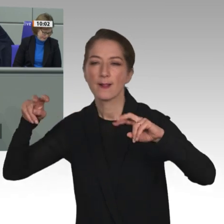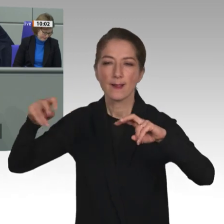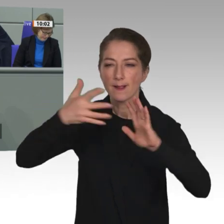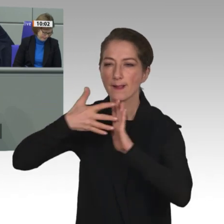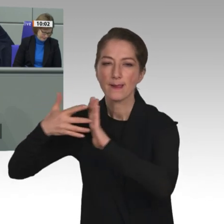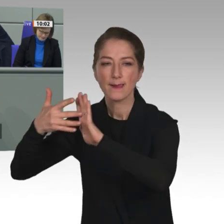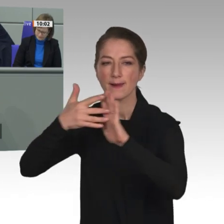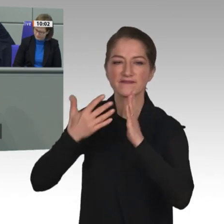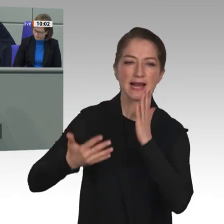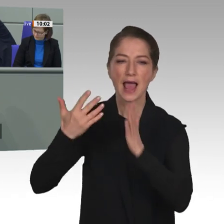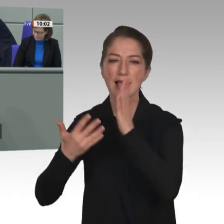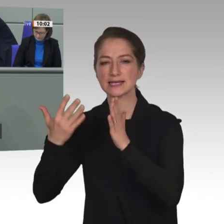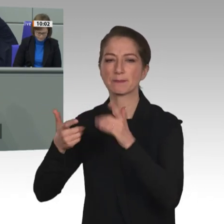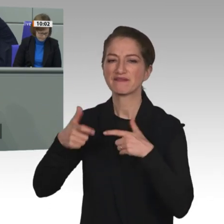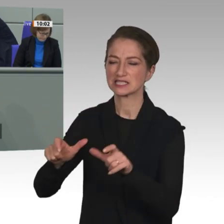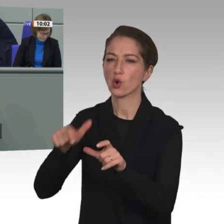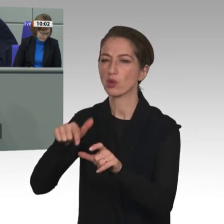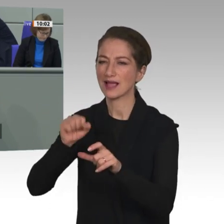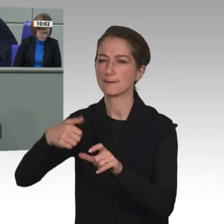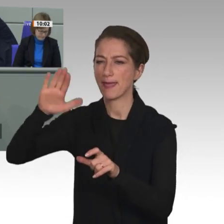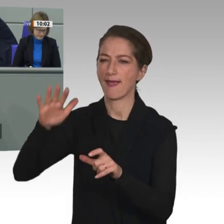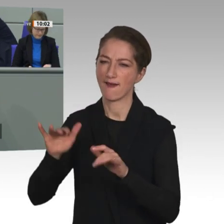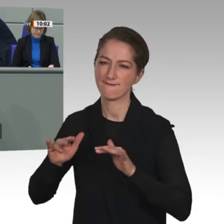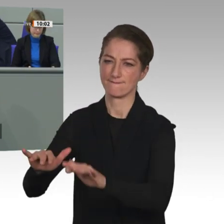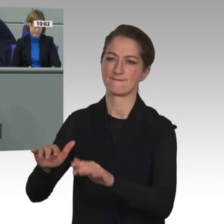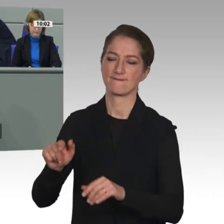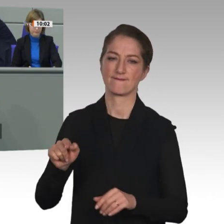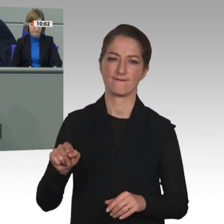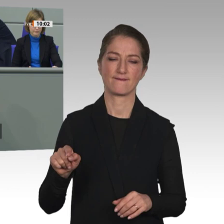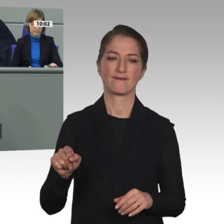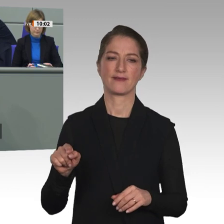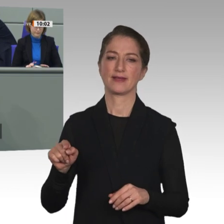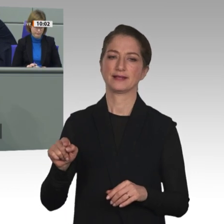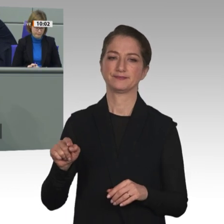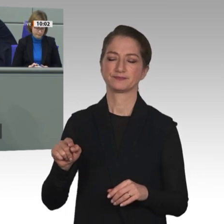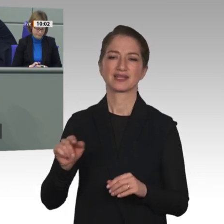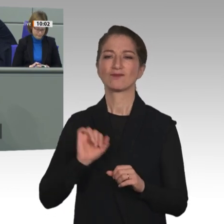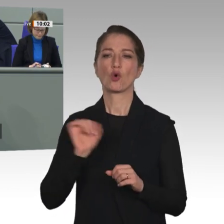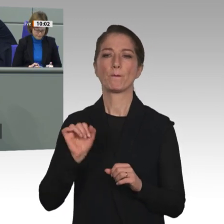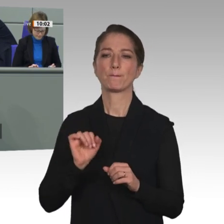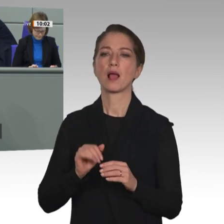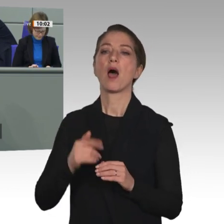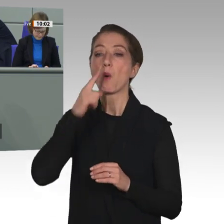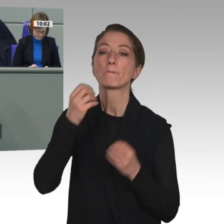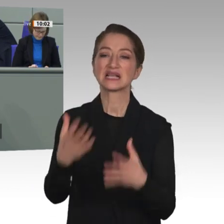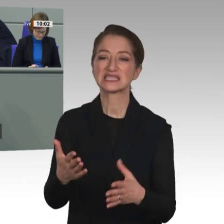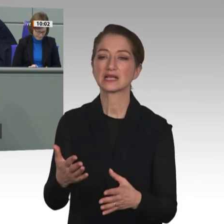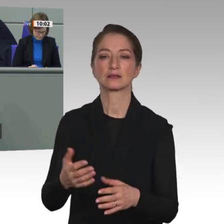in der Zukunft noch effektiver und wirksamer sicherzustellen, dass wir bereits im Vorfeld durch